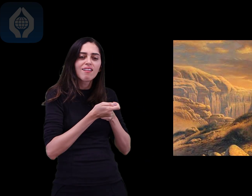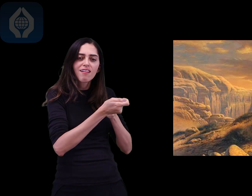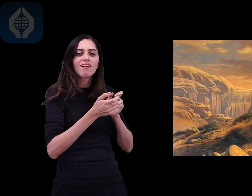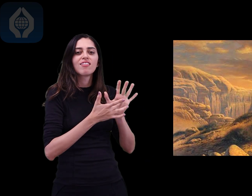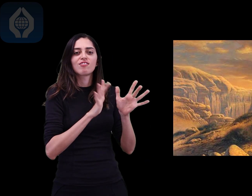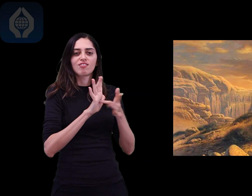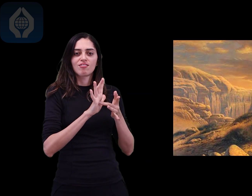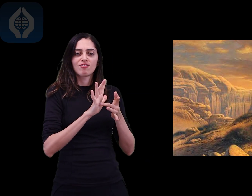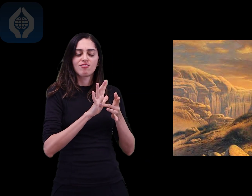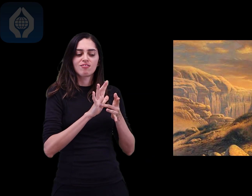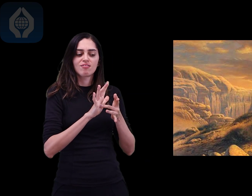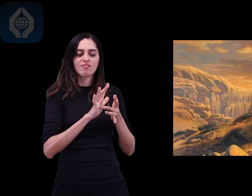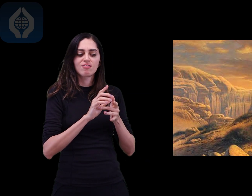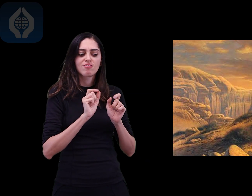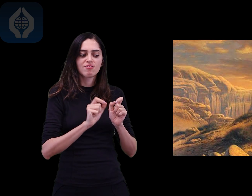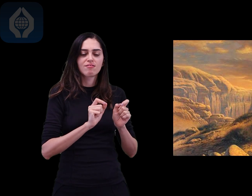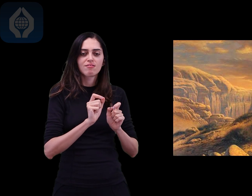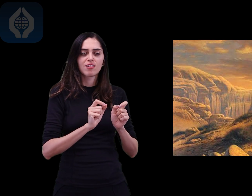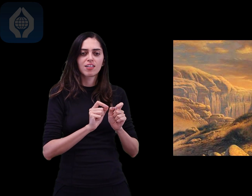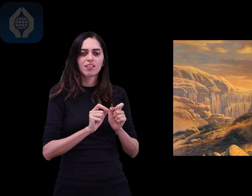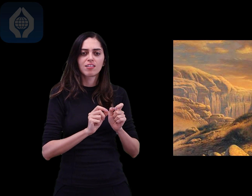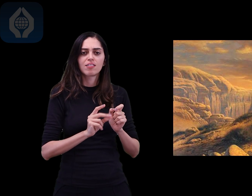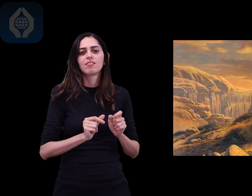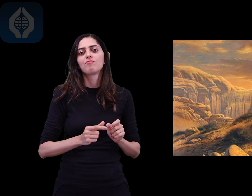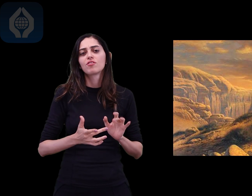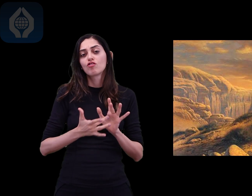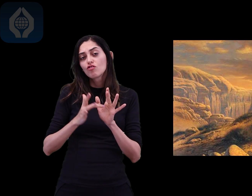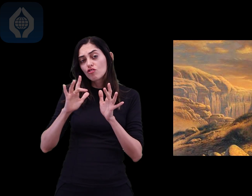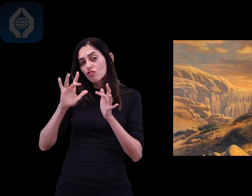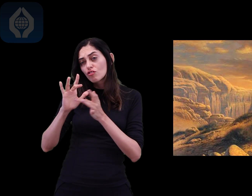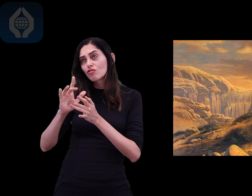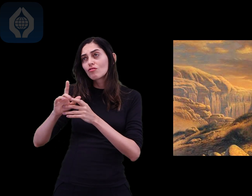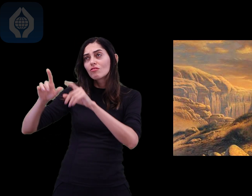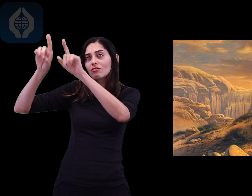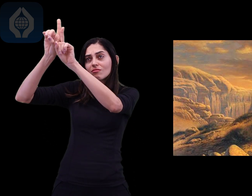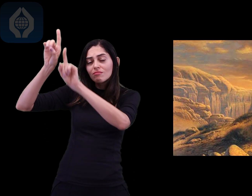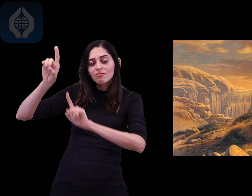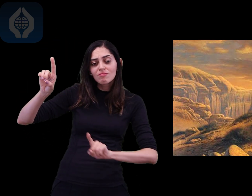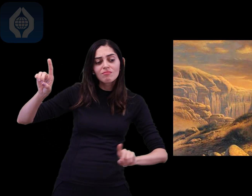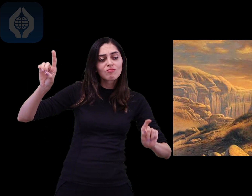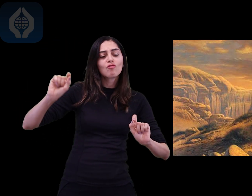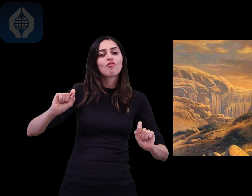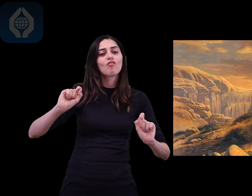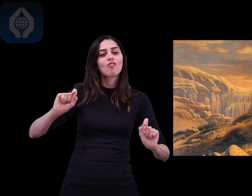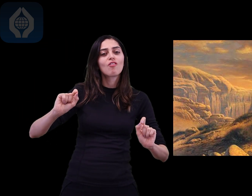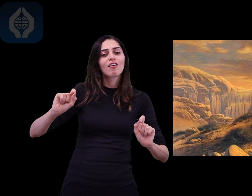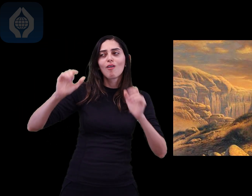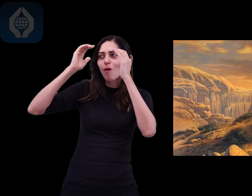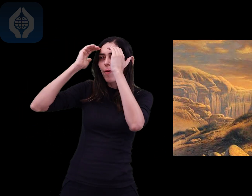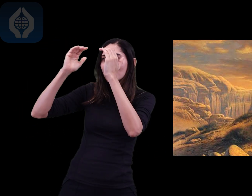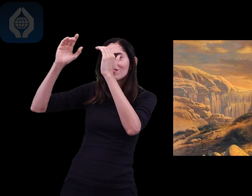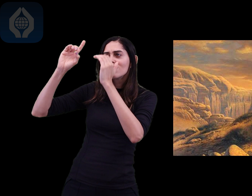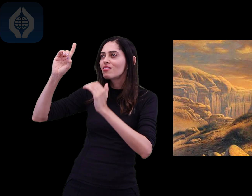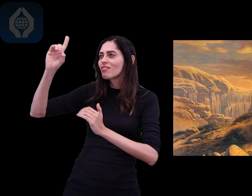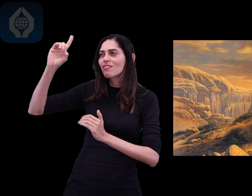que fizesse algo que Deus Pai lhe dissera para fazer. Jesus desceu do céu à terra para